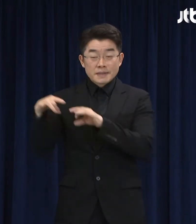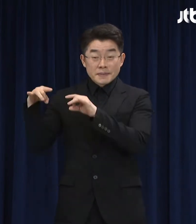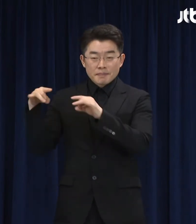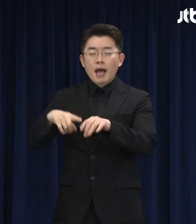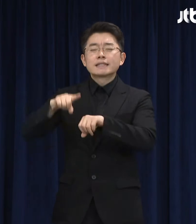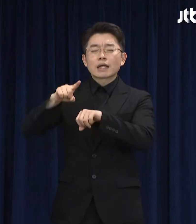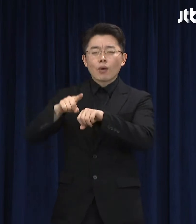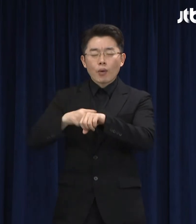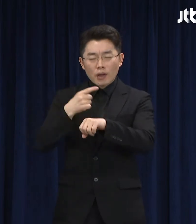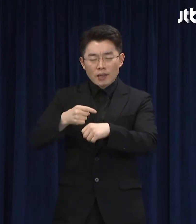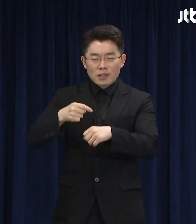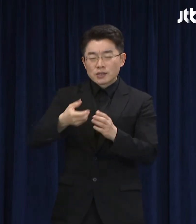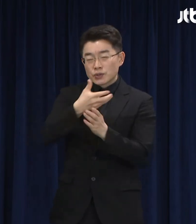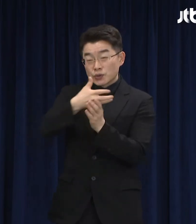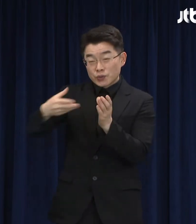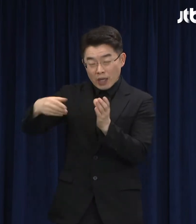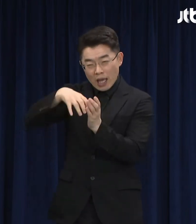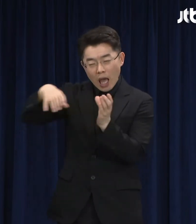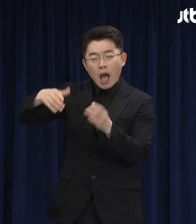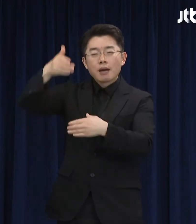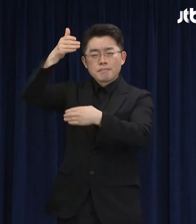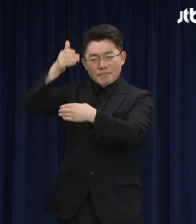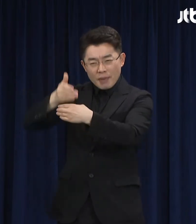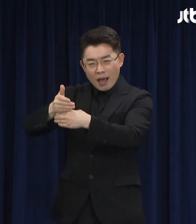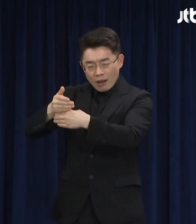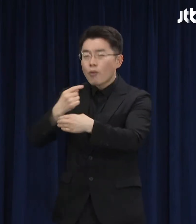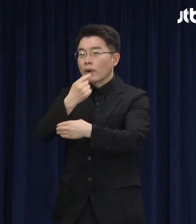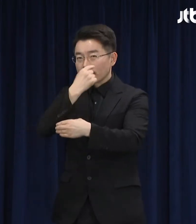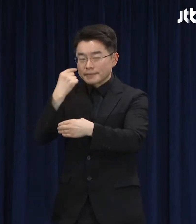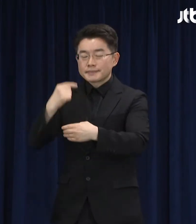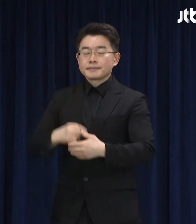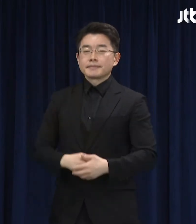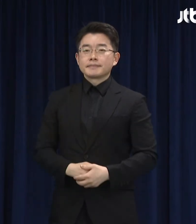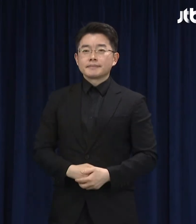수 있도록 설계되어 있음을 확인하였습니다.